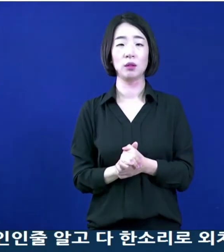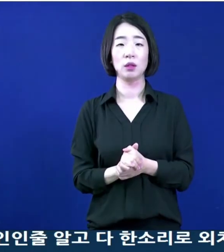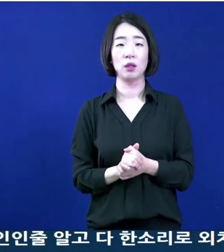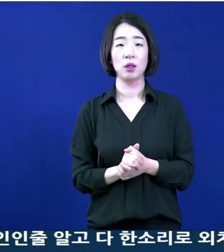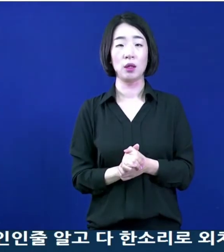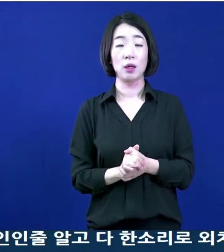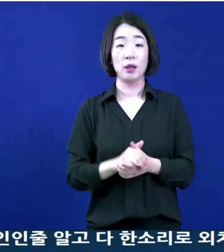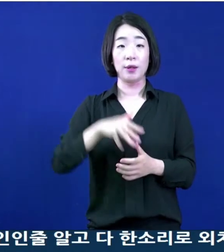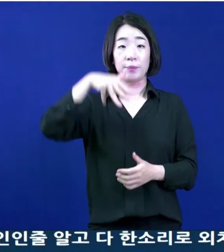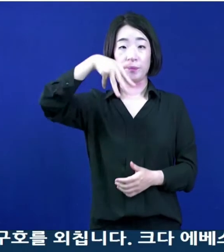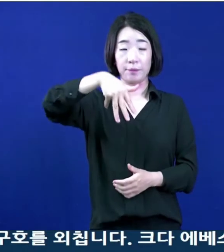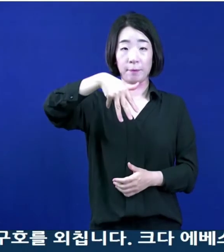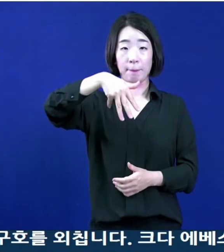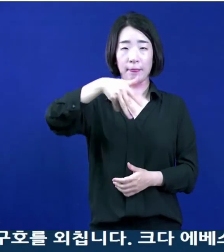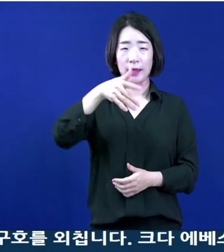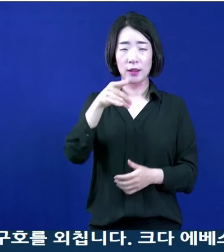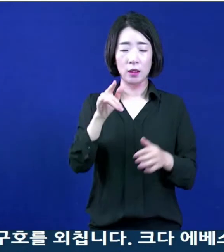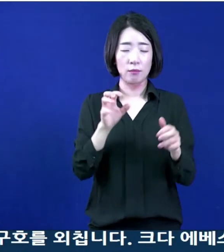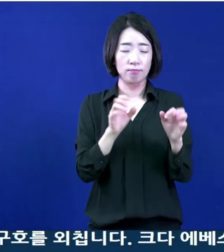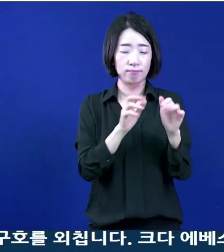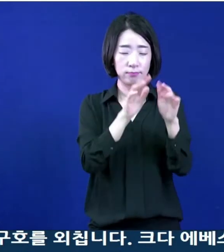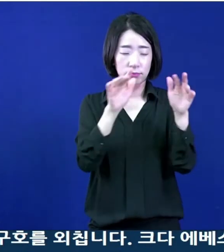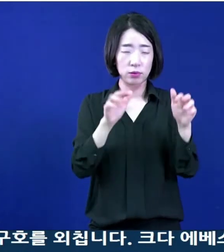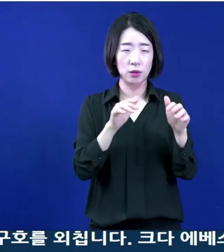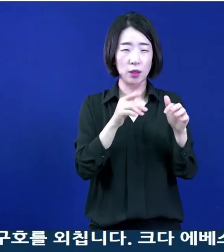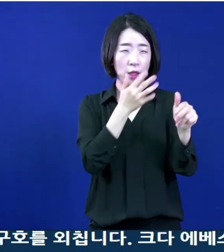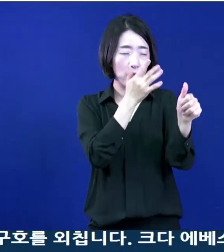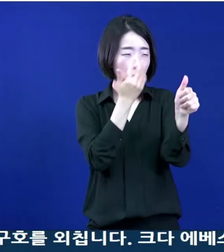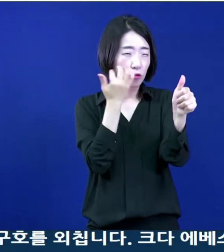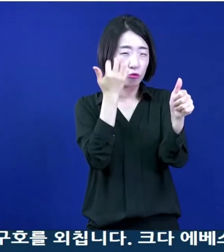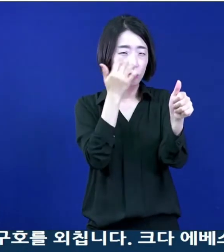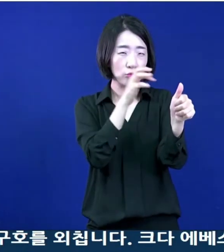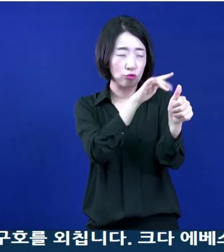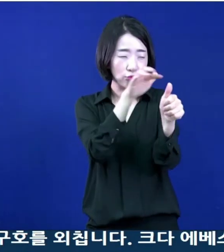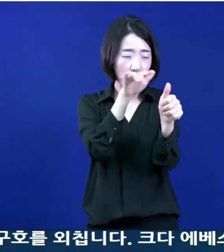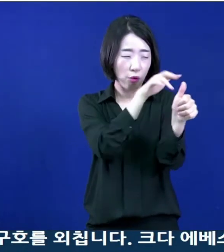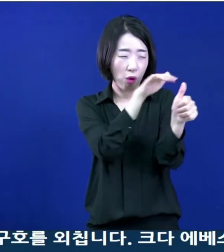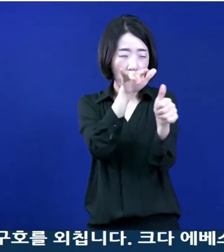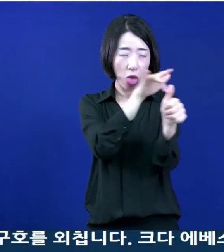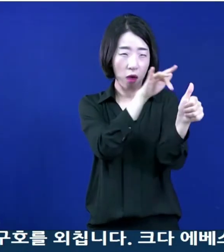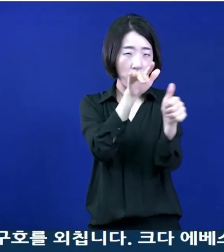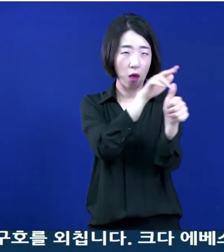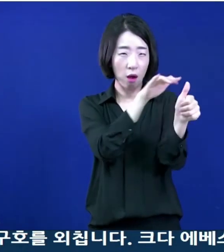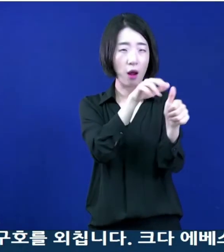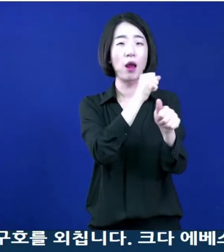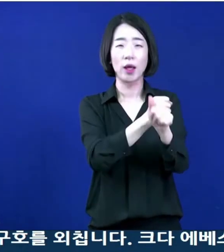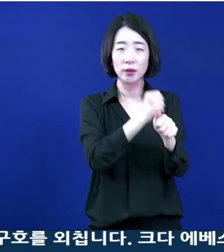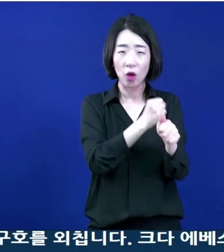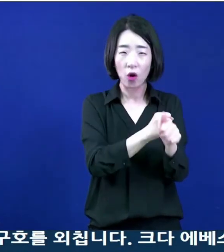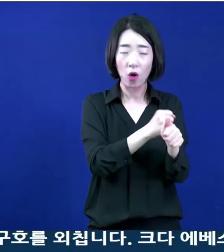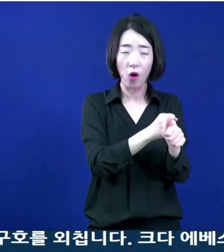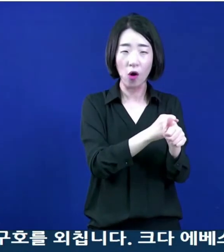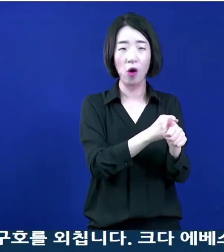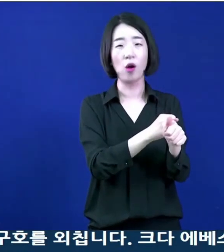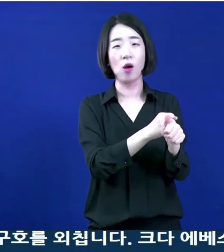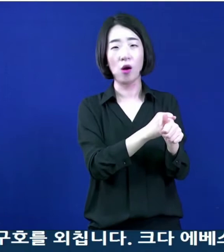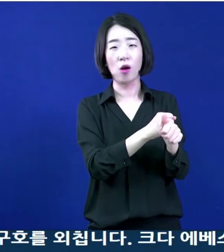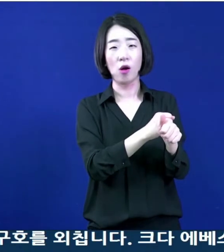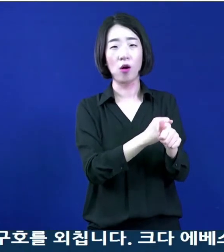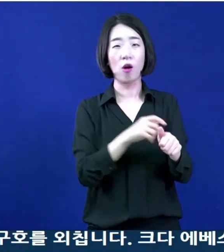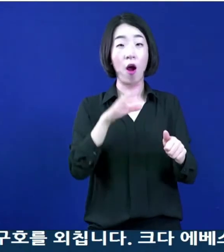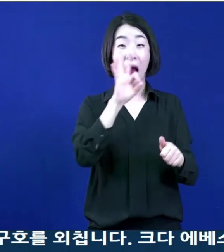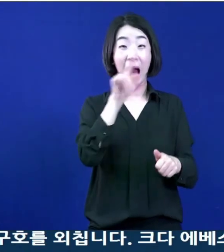최면입니다. 종교의 이름을 부어서 이렇게 이런 때 북 같은 것도 치고요. 그냥 으쌰하고